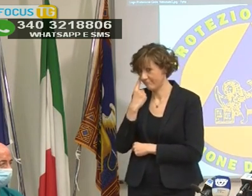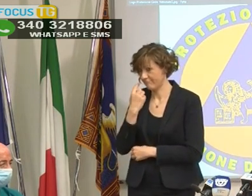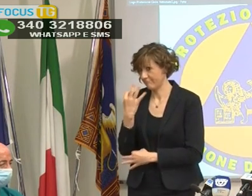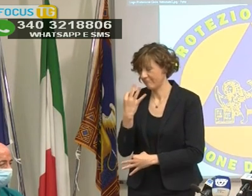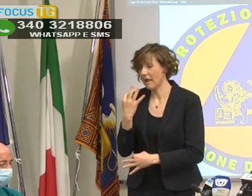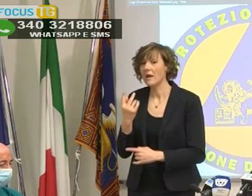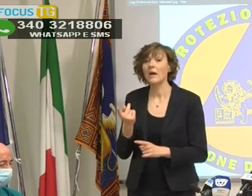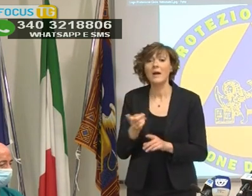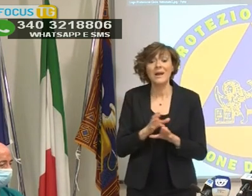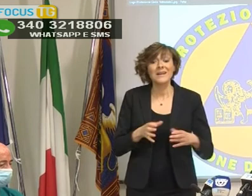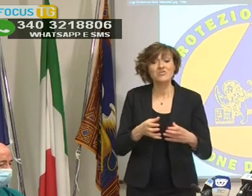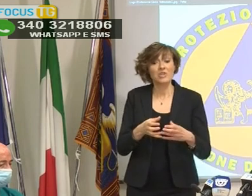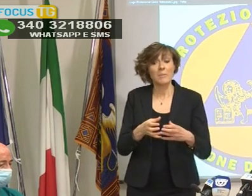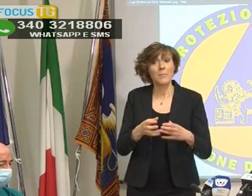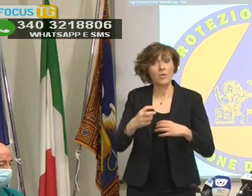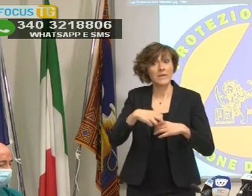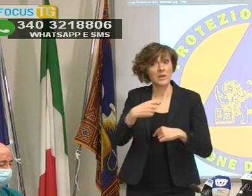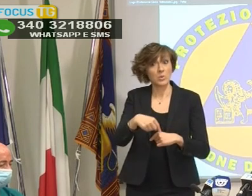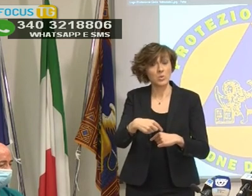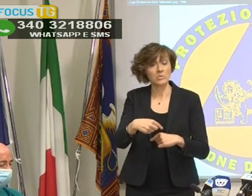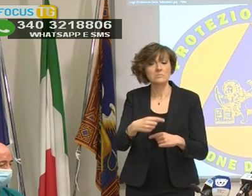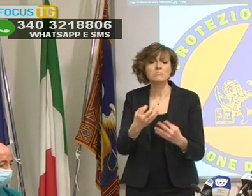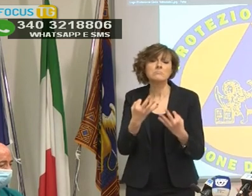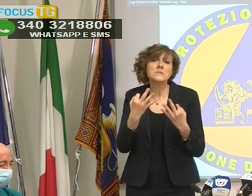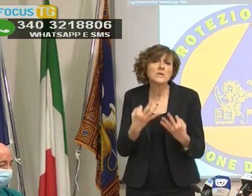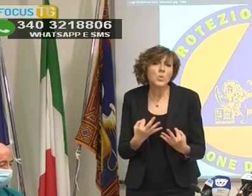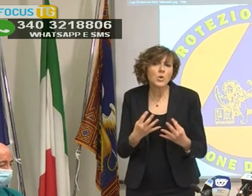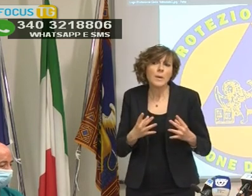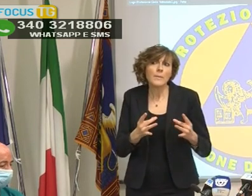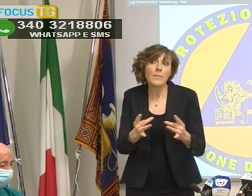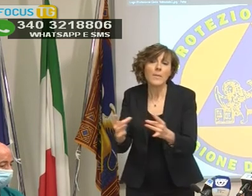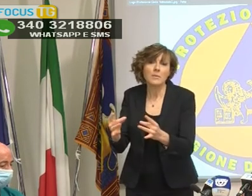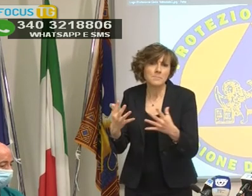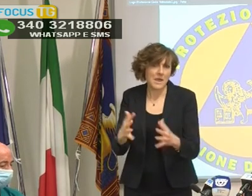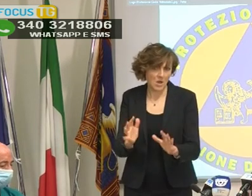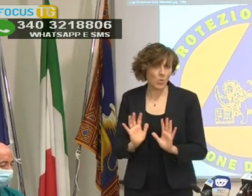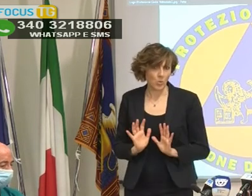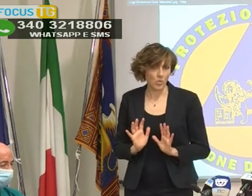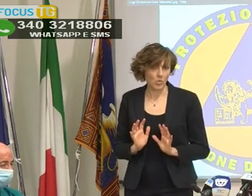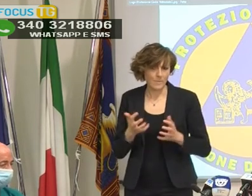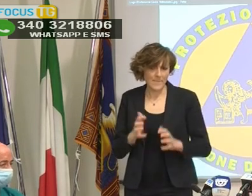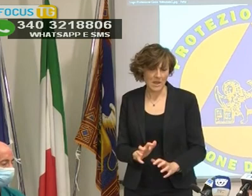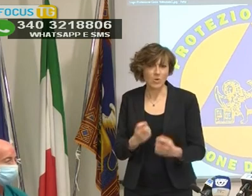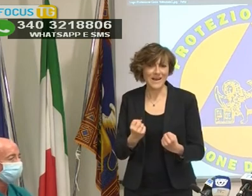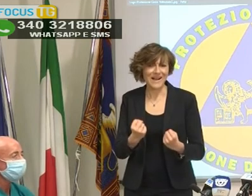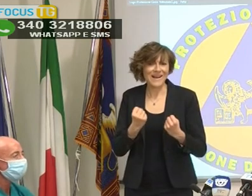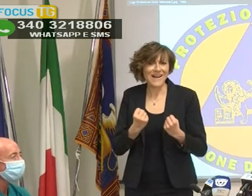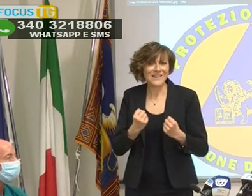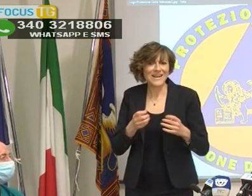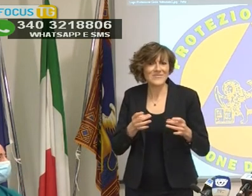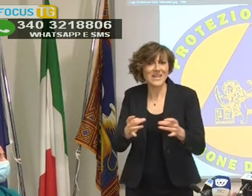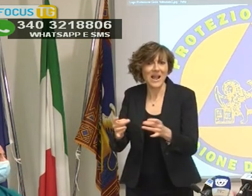ed è un ceppo che sicuramente è meno virulento, no? Ha una carica